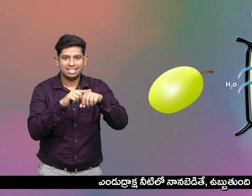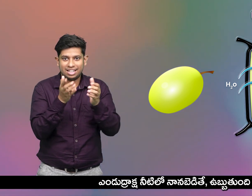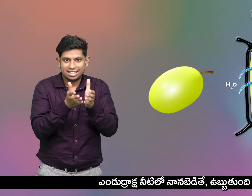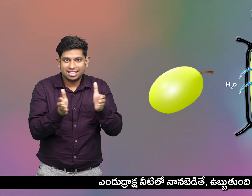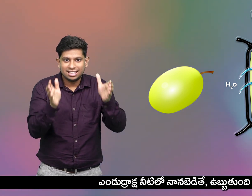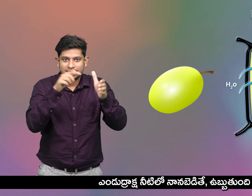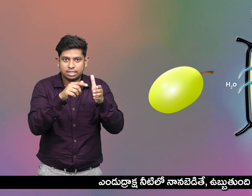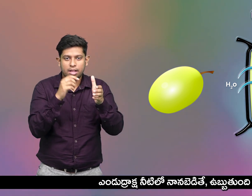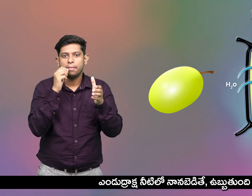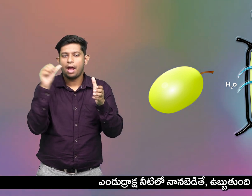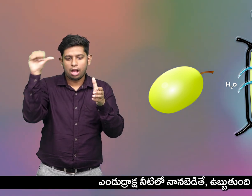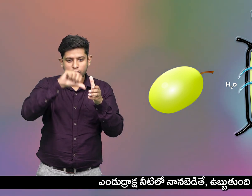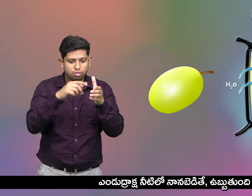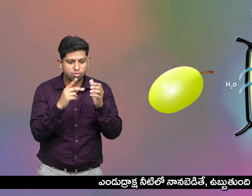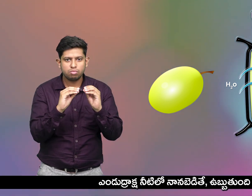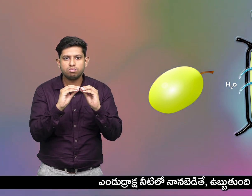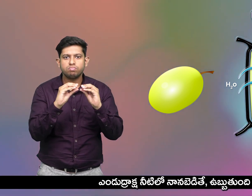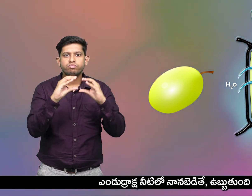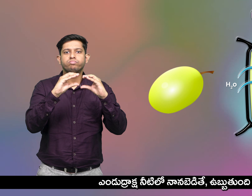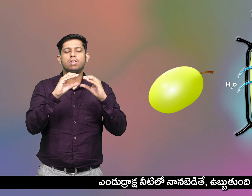నానబెట్టి ఉబ్బుతుంది.